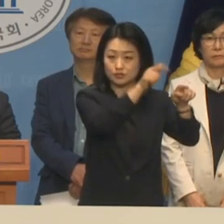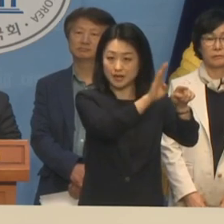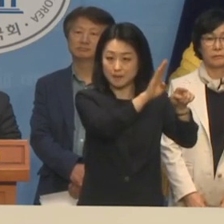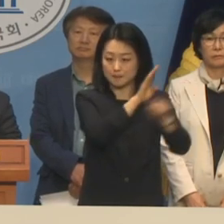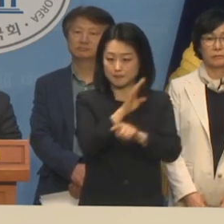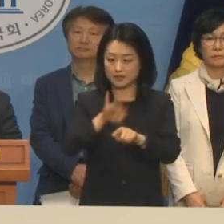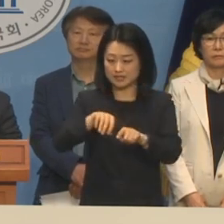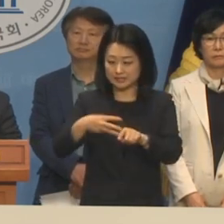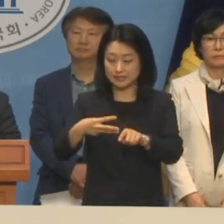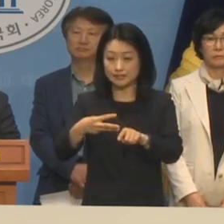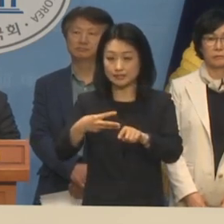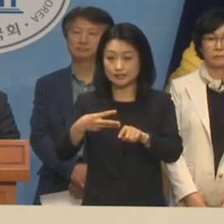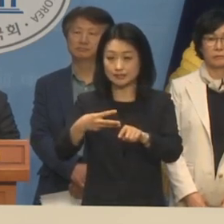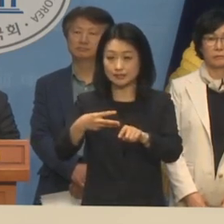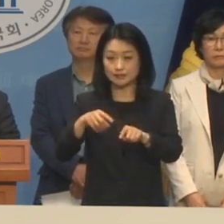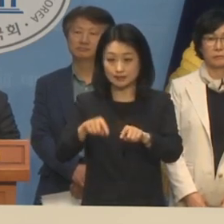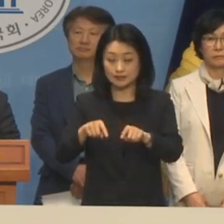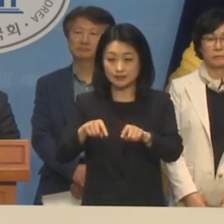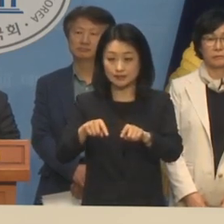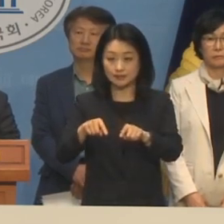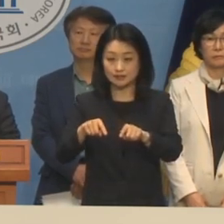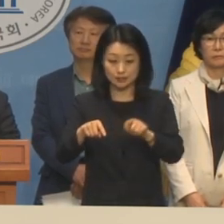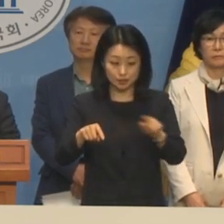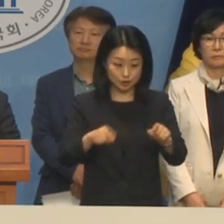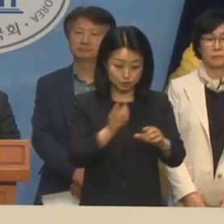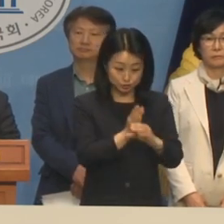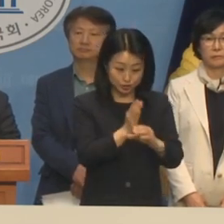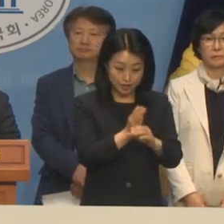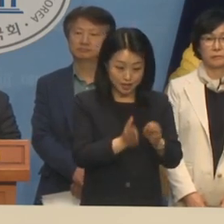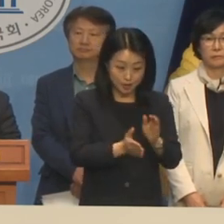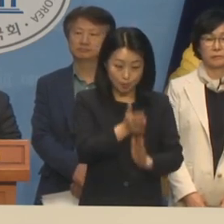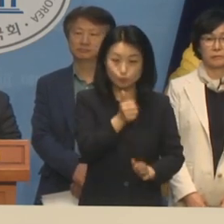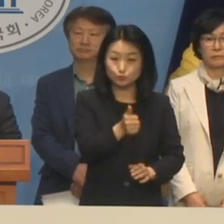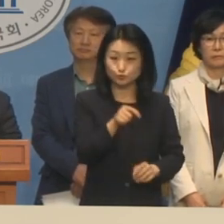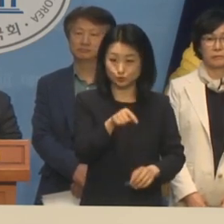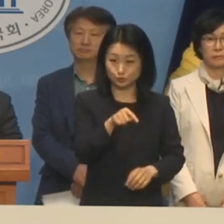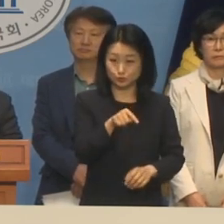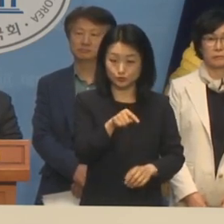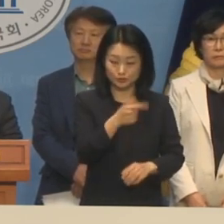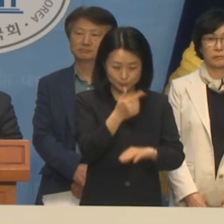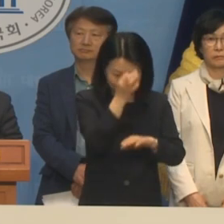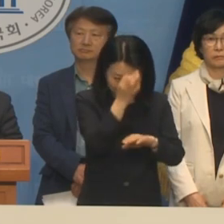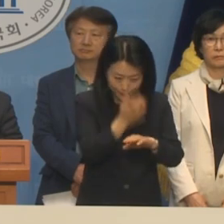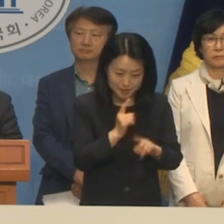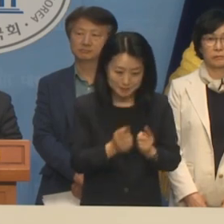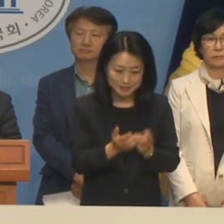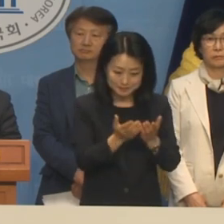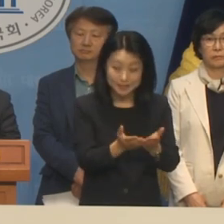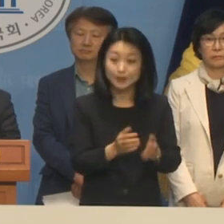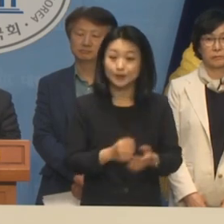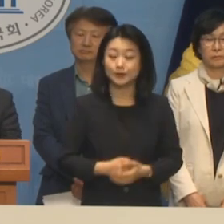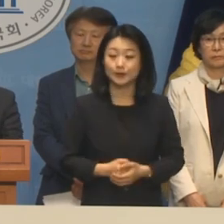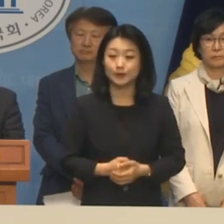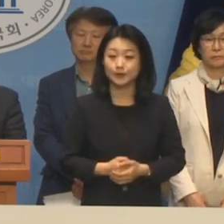의뢰이치, 중간에 끼인 가맹지역본부 분들에게 정말 죄송하다는 말씀을 드립니다.